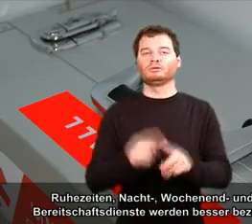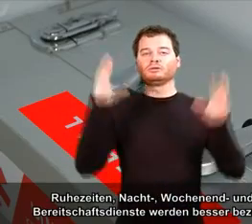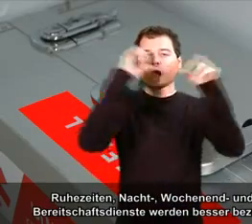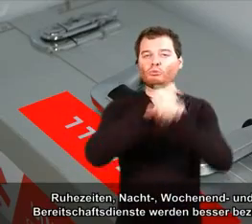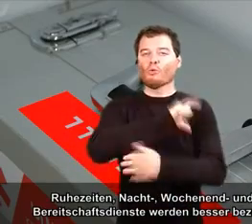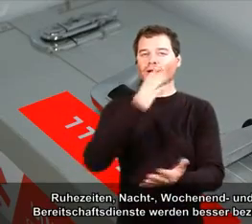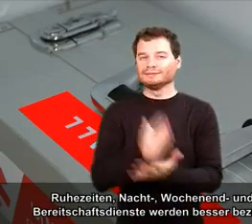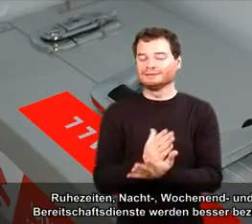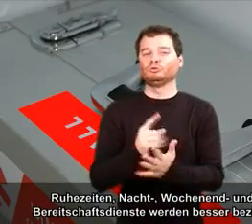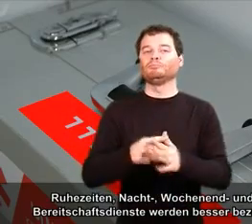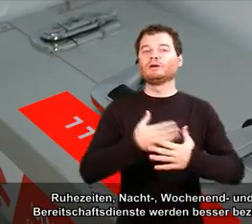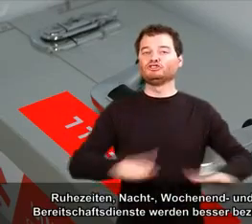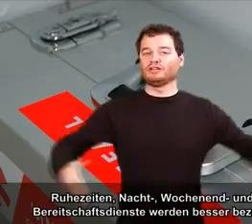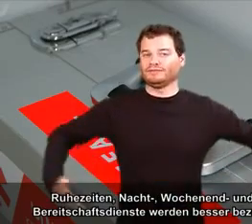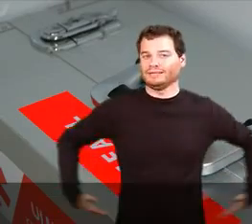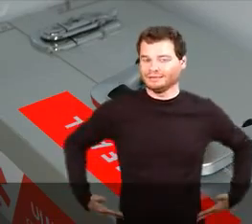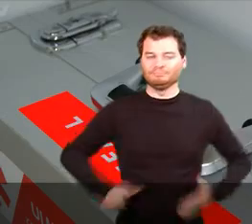Wochenend- und Bereitschaftsdienste werden besser bezahlt.